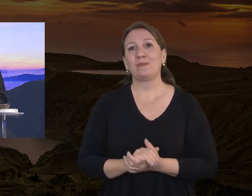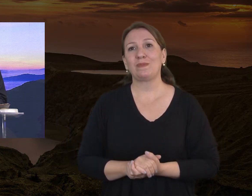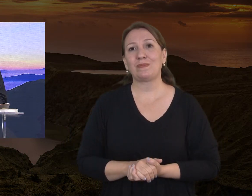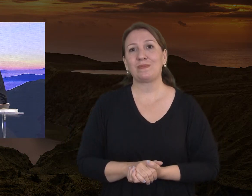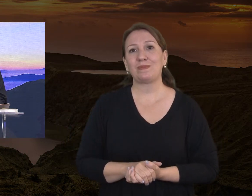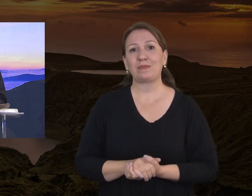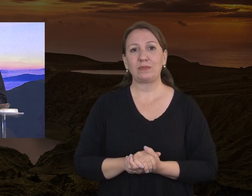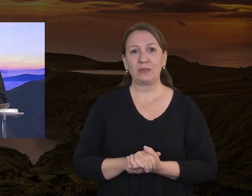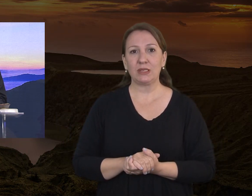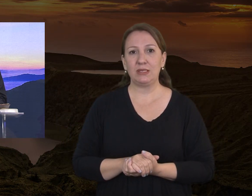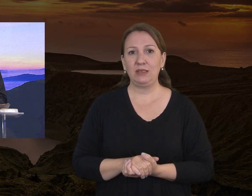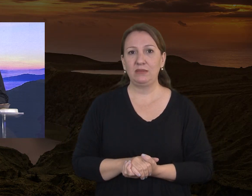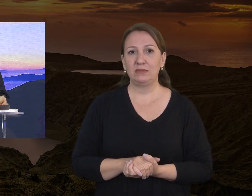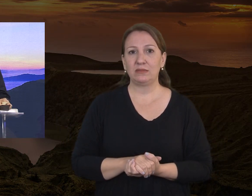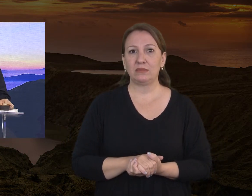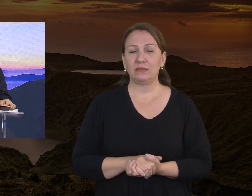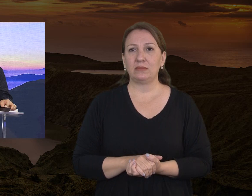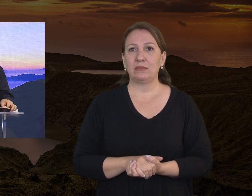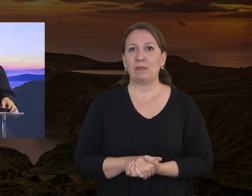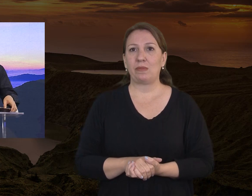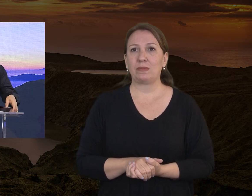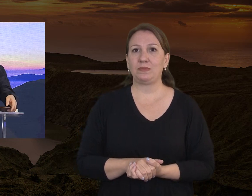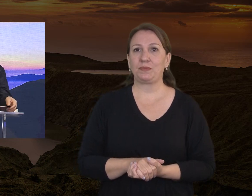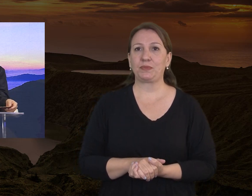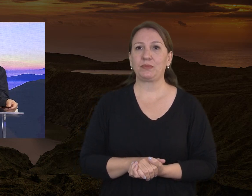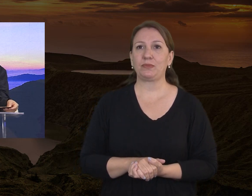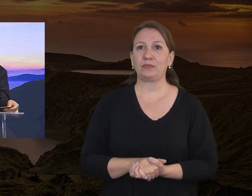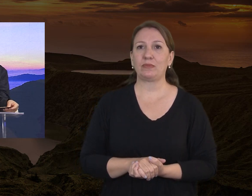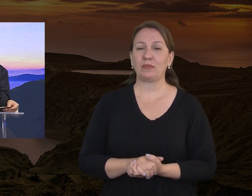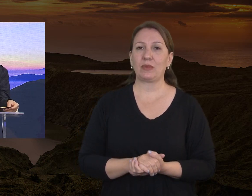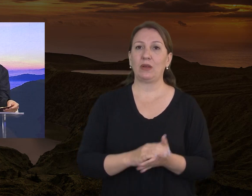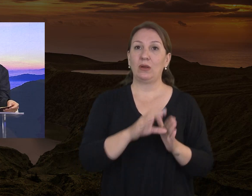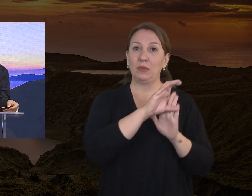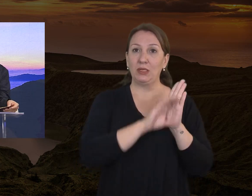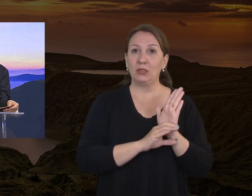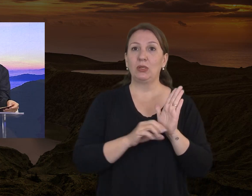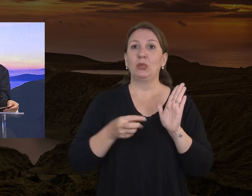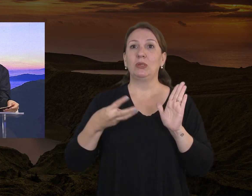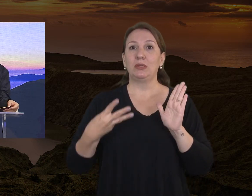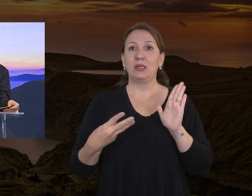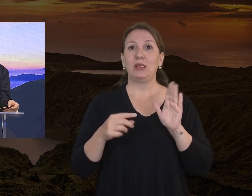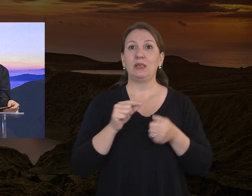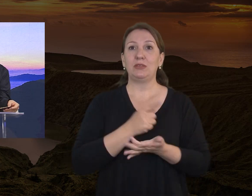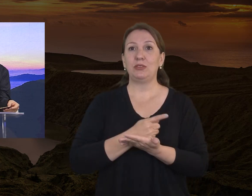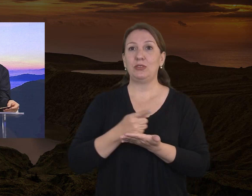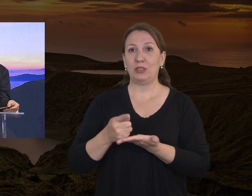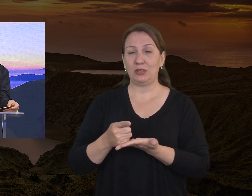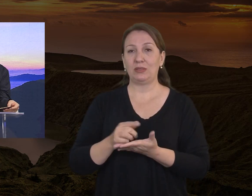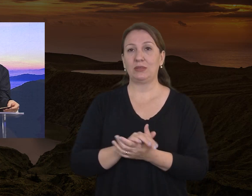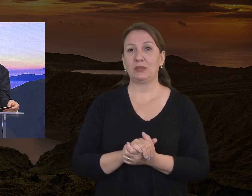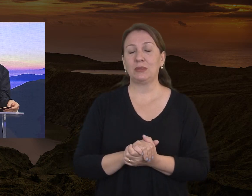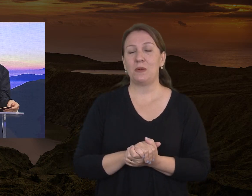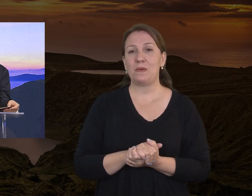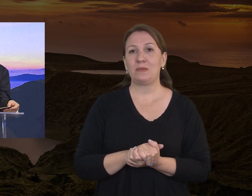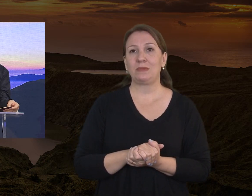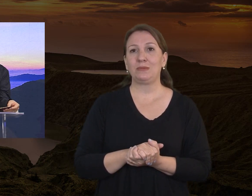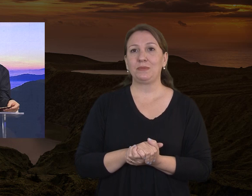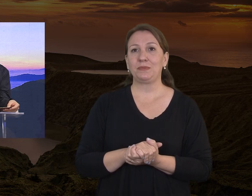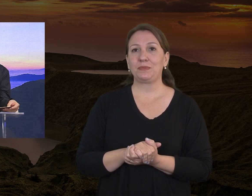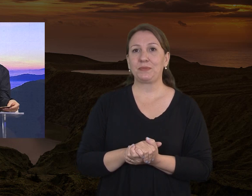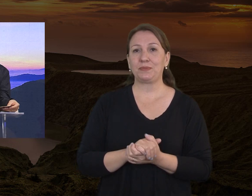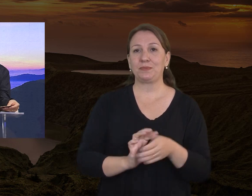ganhar tempo, vou ler no capítulo 3 ainda, versículo